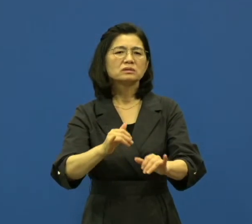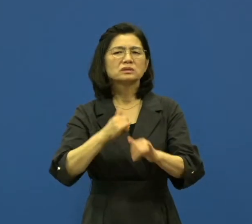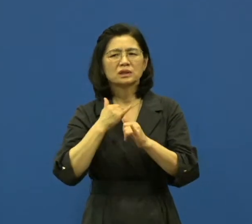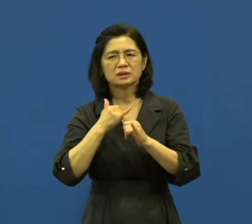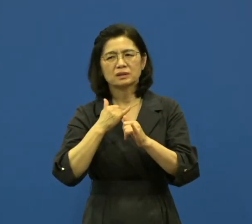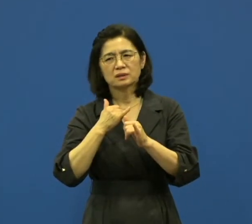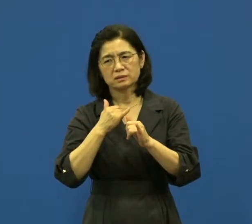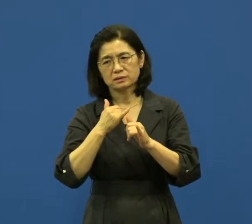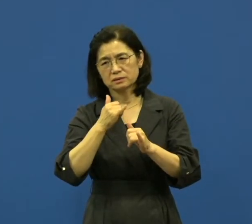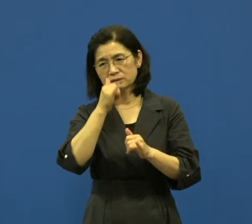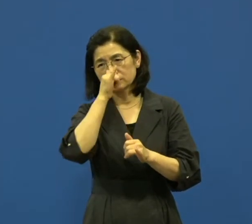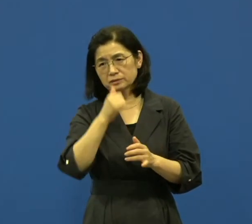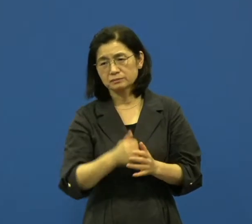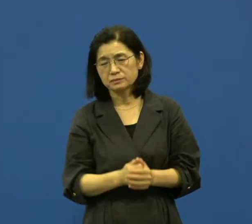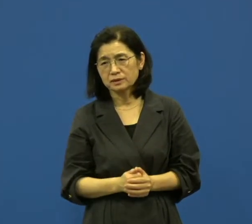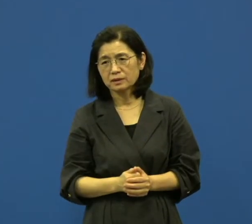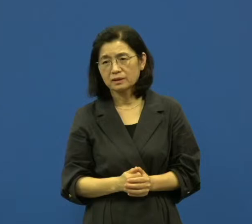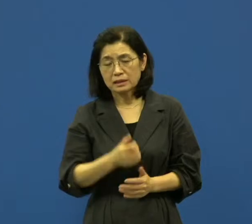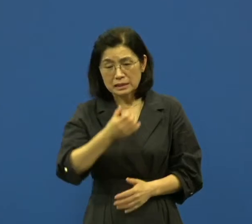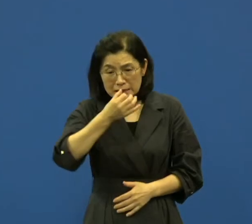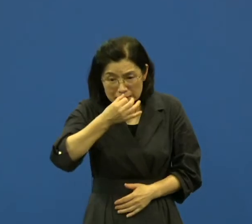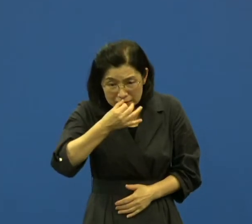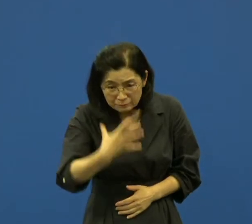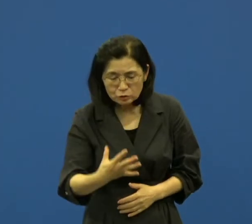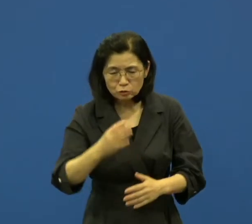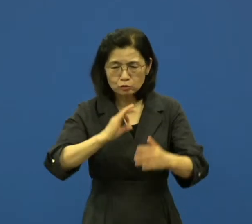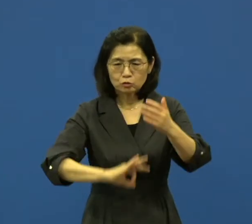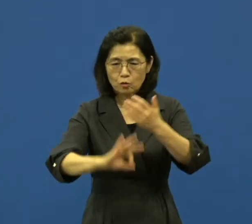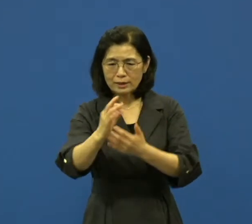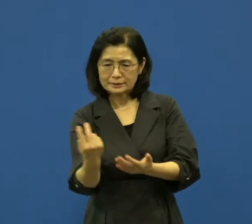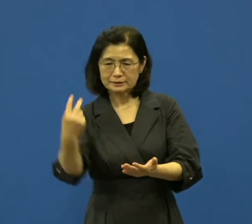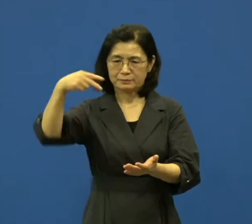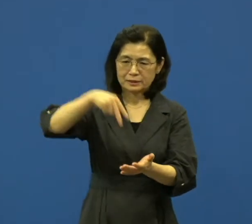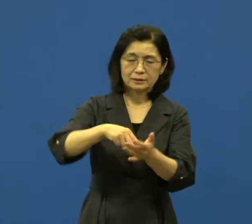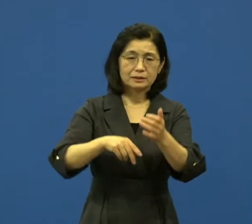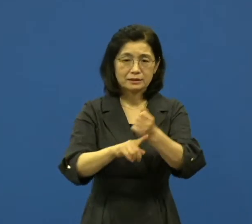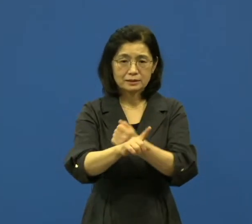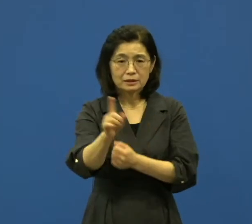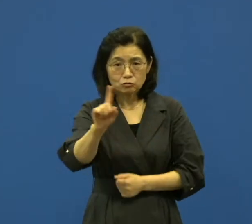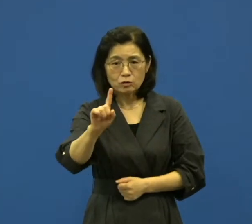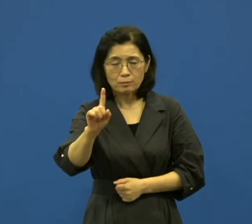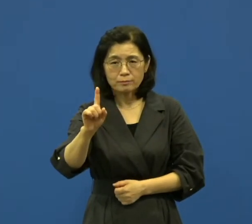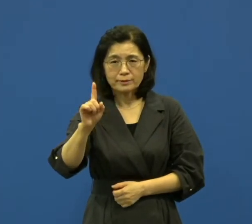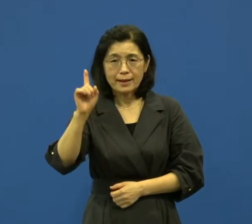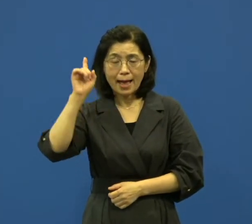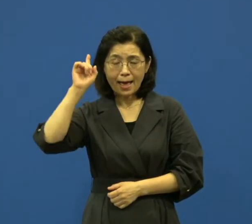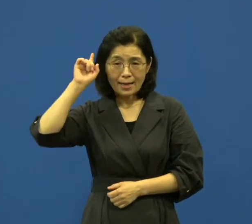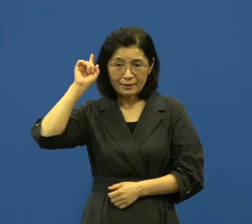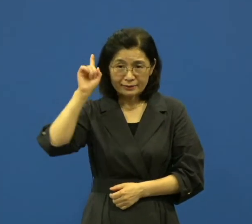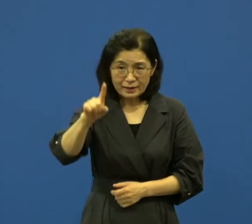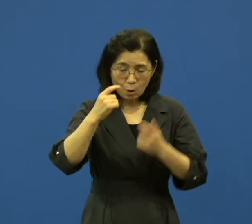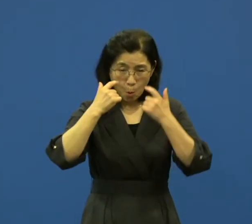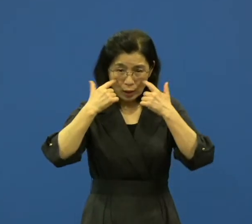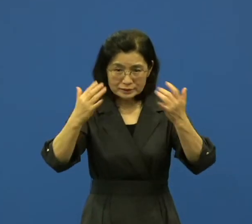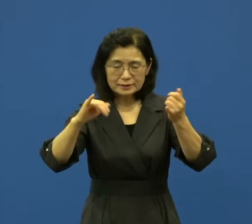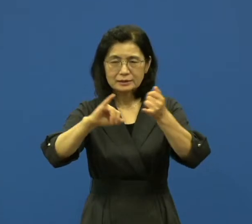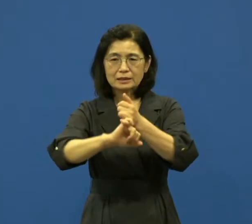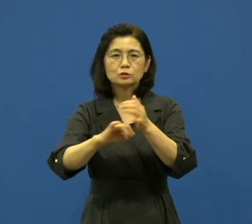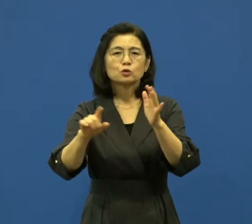왜 힘이 들어도 아침에 일어나는 것입니까? 내일에 대한 기약이 있기 때문에, 내일에 확실한 약속이 있기